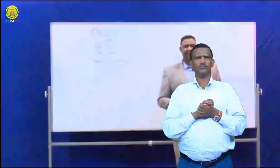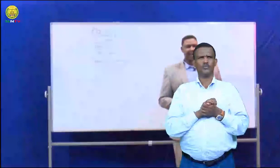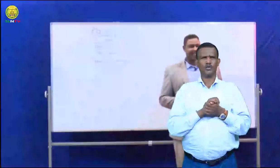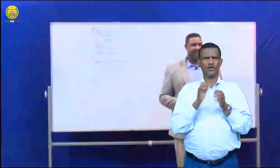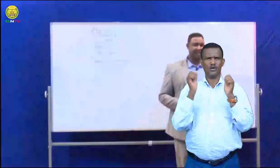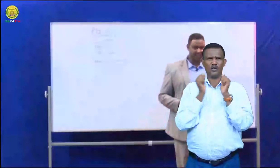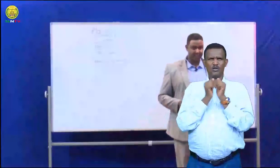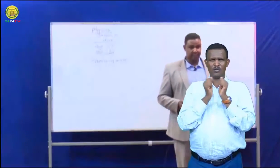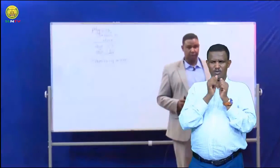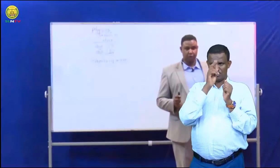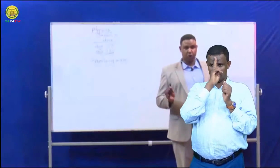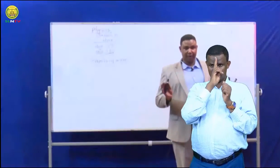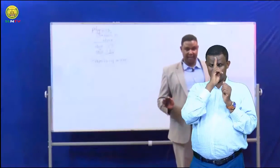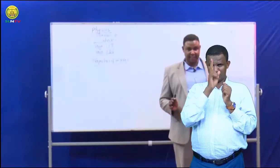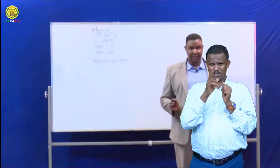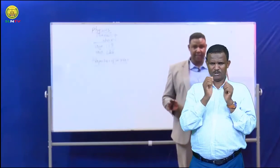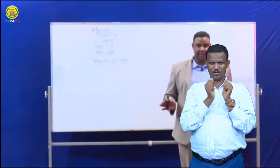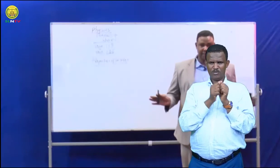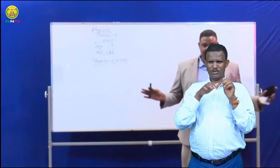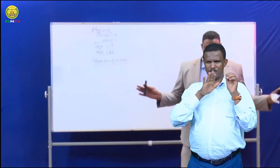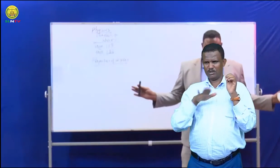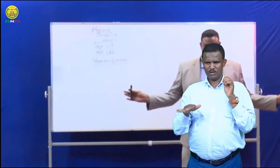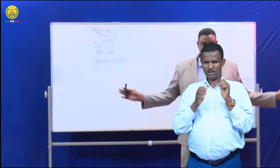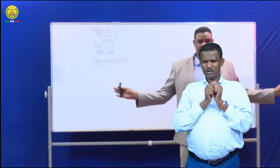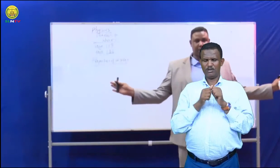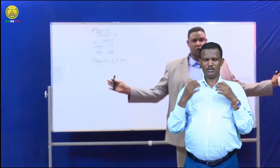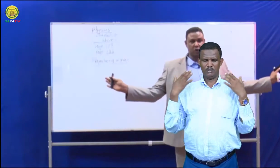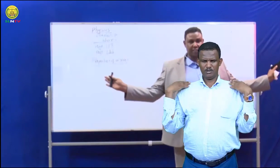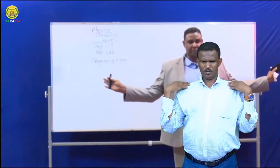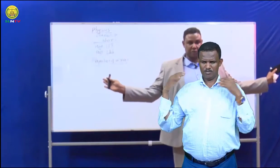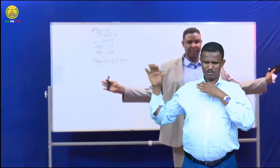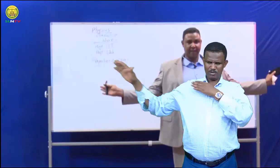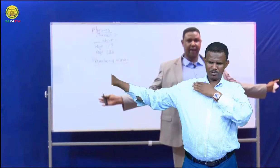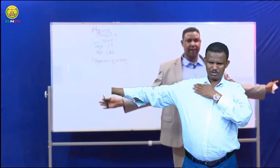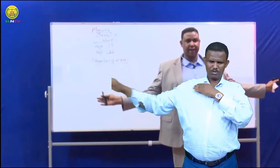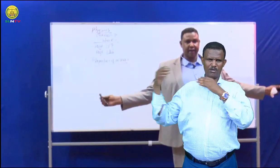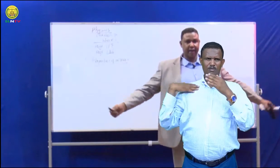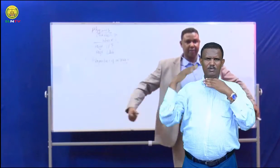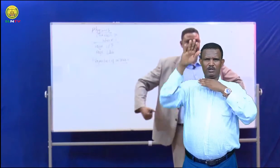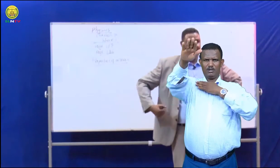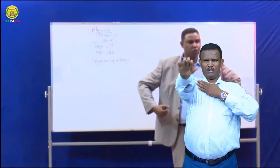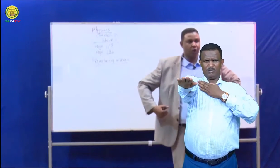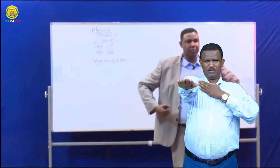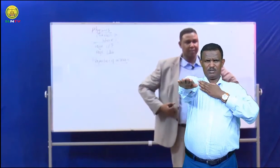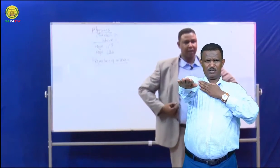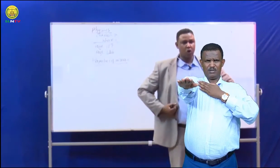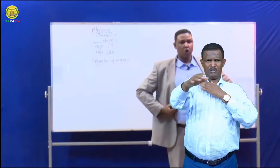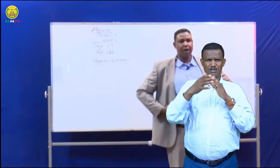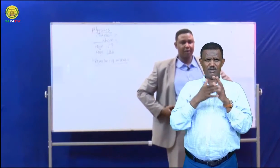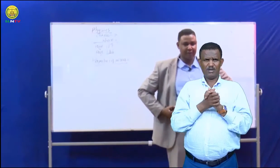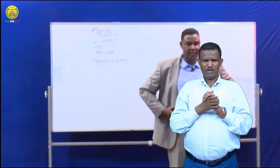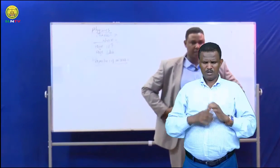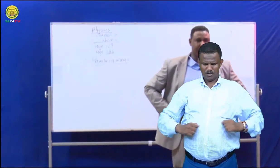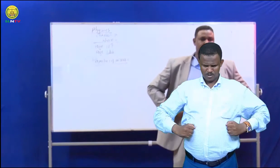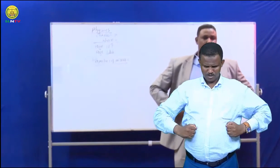toban askari ama toban arday hadday garbaha isqabsadaan iyagoo saf siman taagan gacmaha sidaa isku qabsadaan oo ay